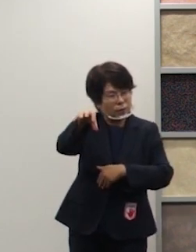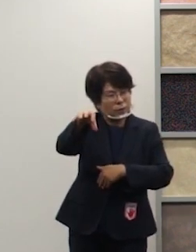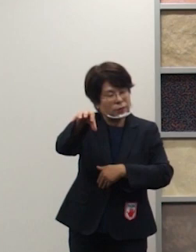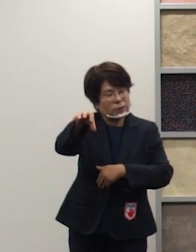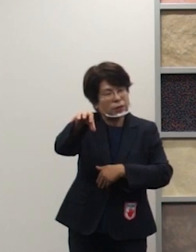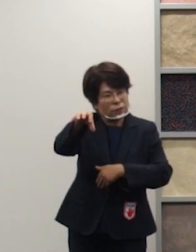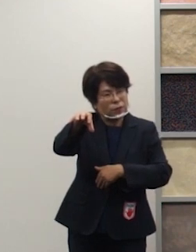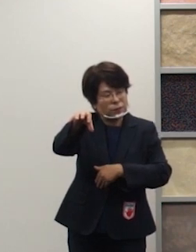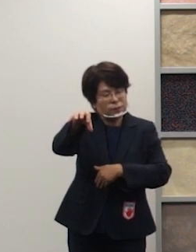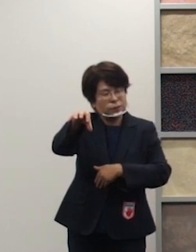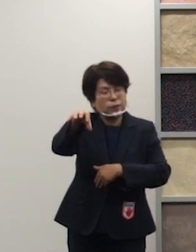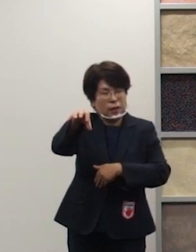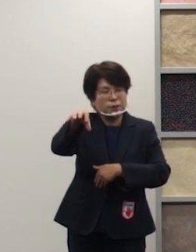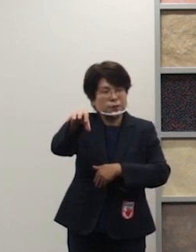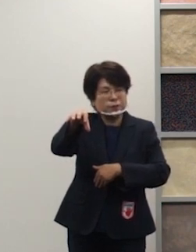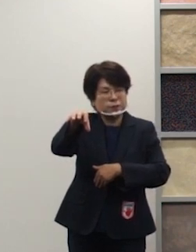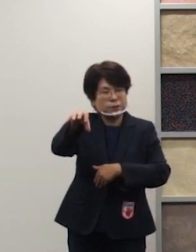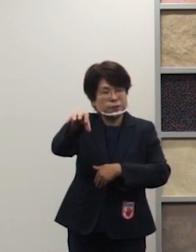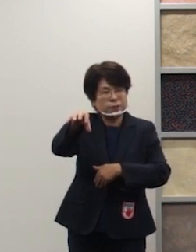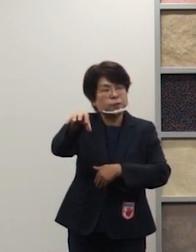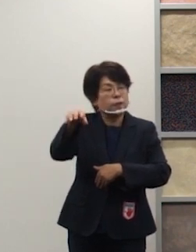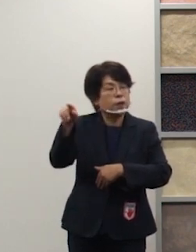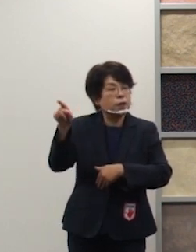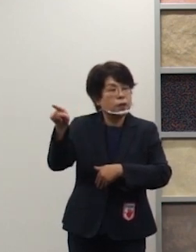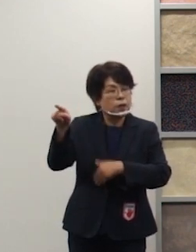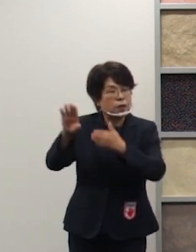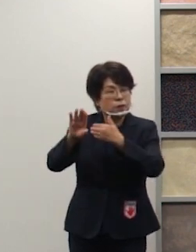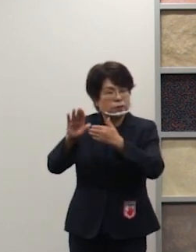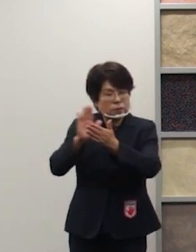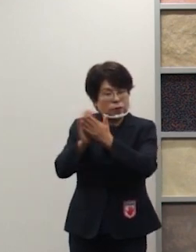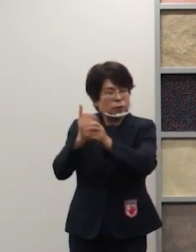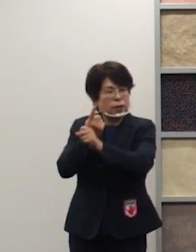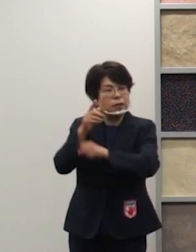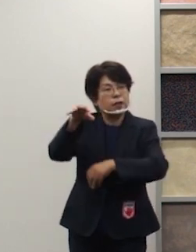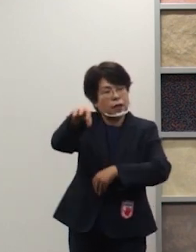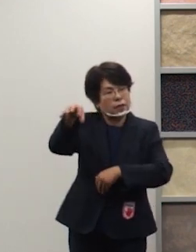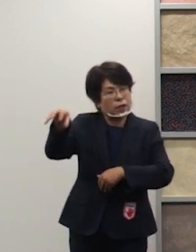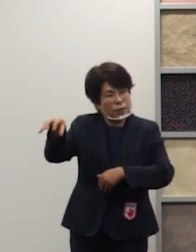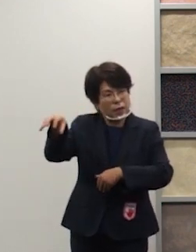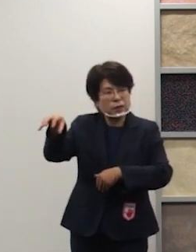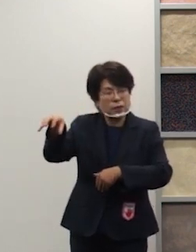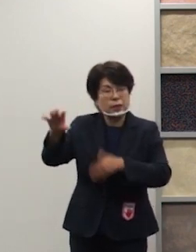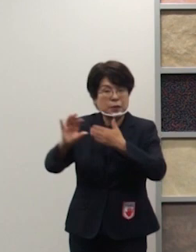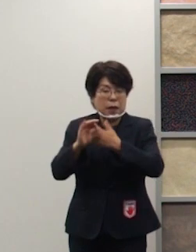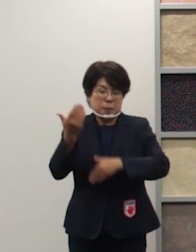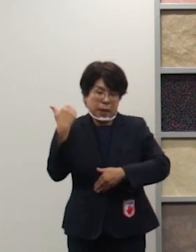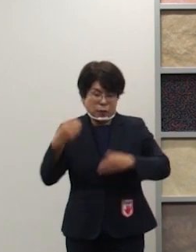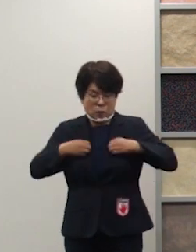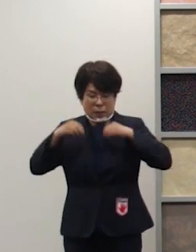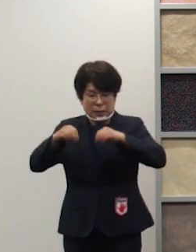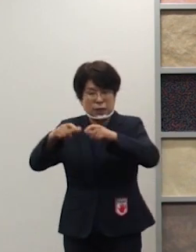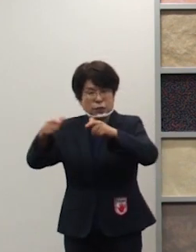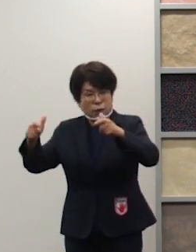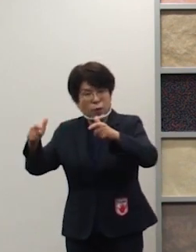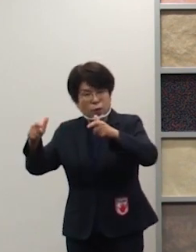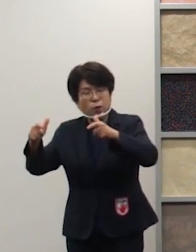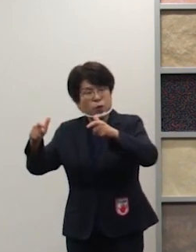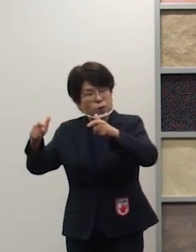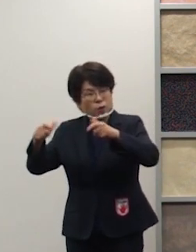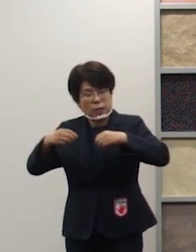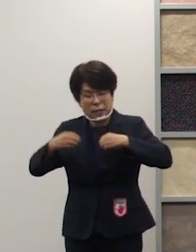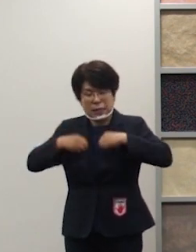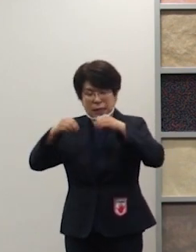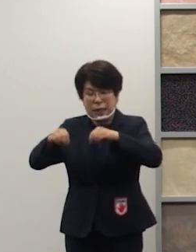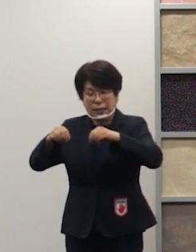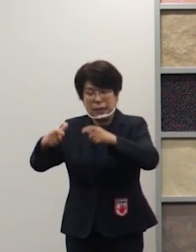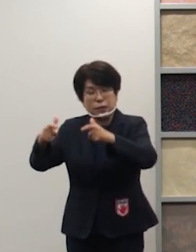まりあれですけども、他地域におきましては、この感染症第1波が過ぎた後に、 全く元の状態に戻